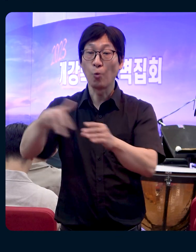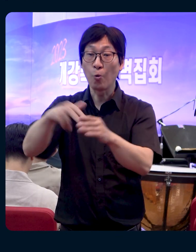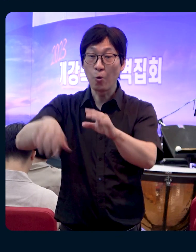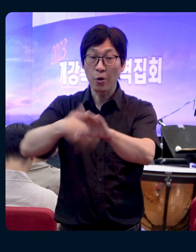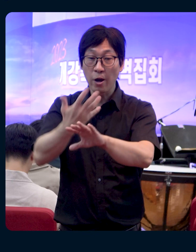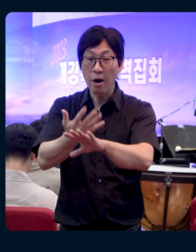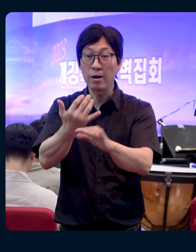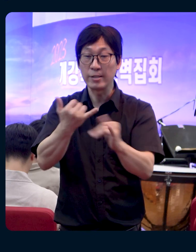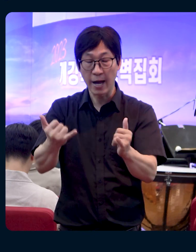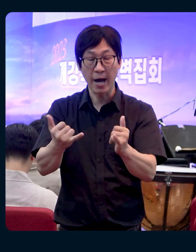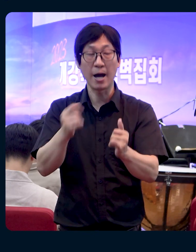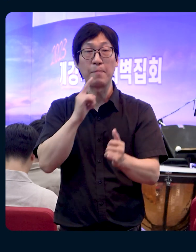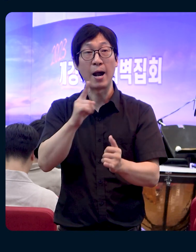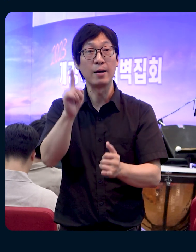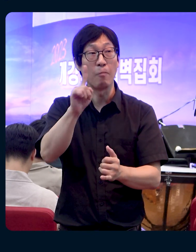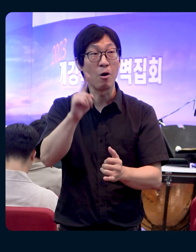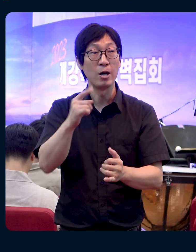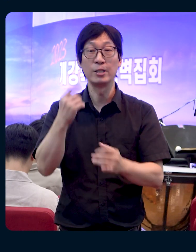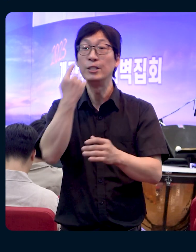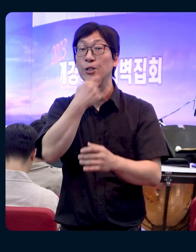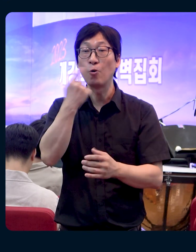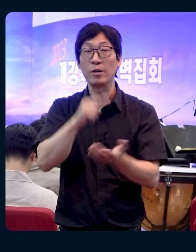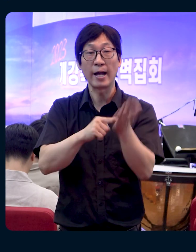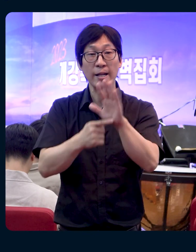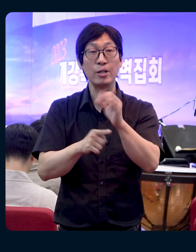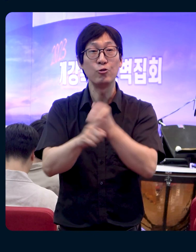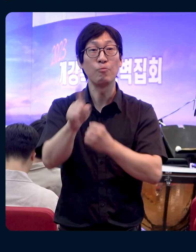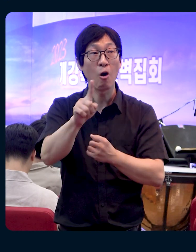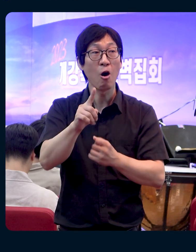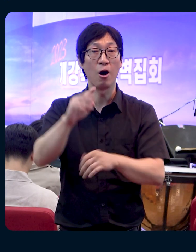이것이 성경이 말하는 진리이기 때문에 그런 거예요.